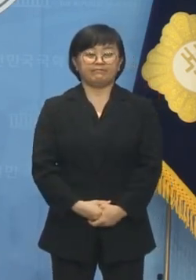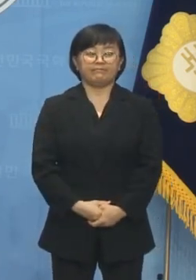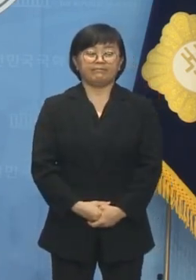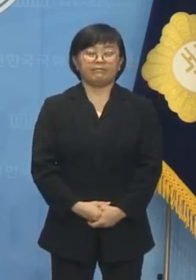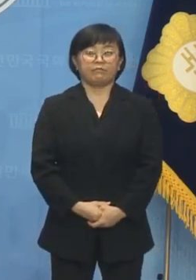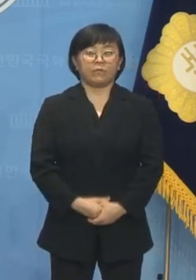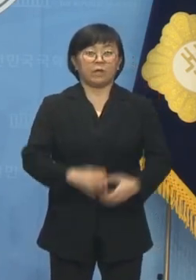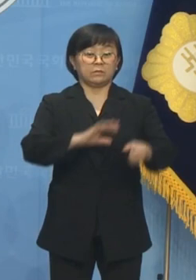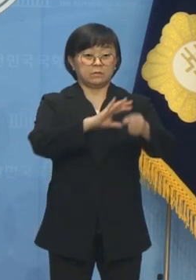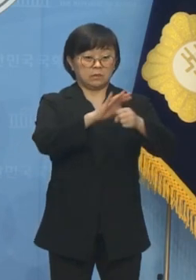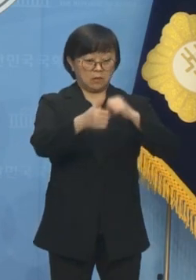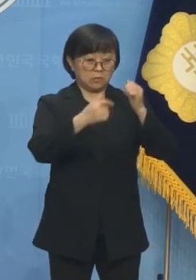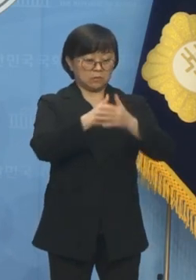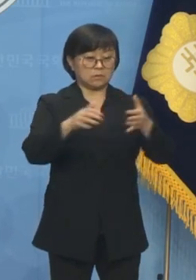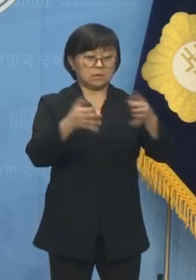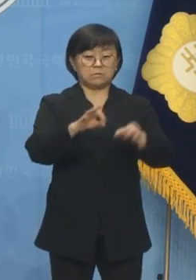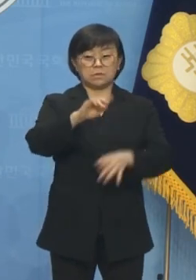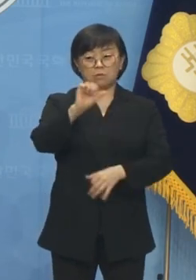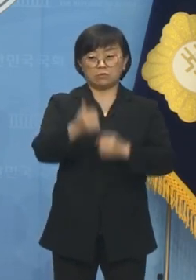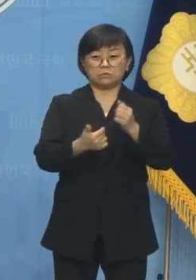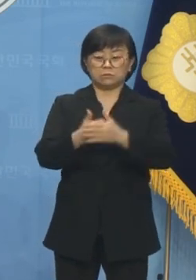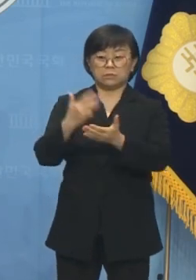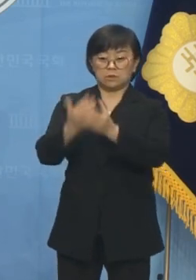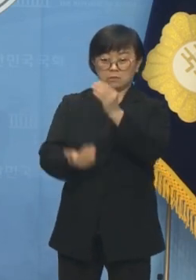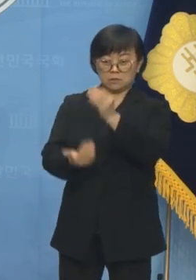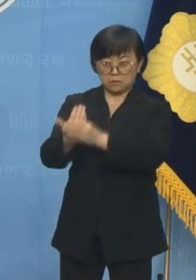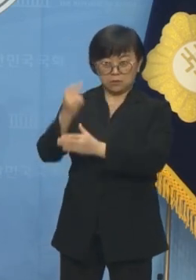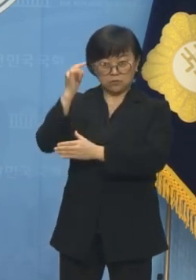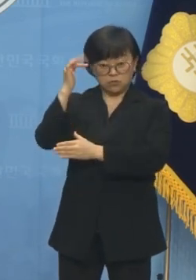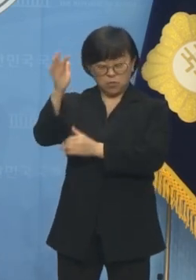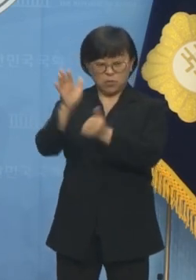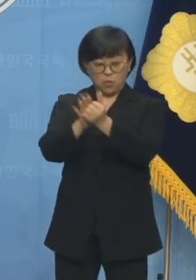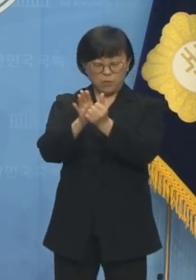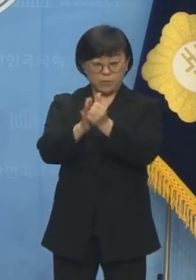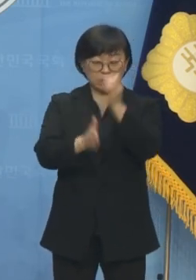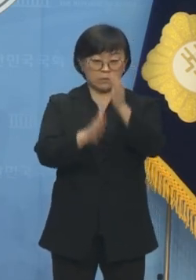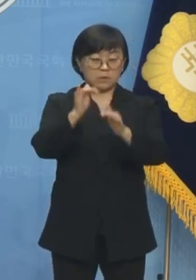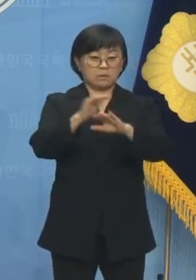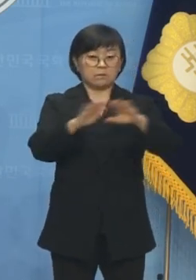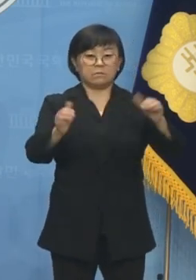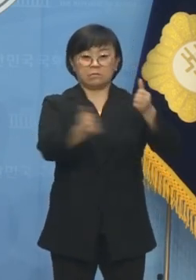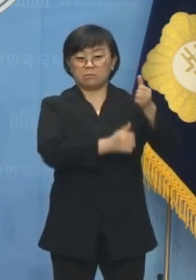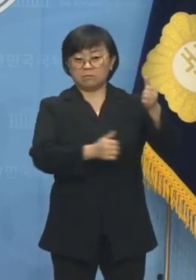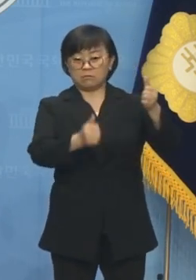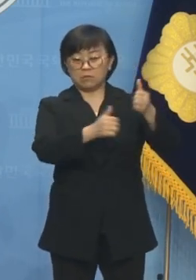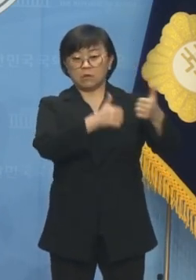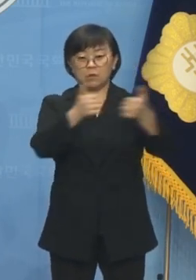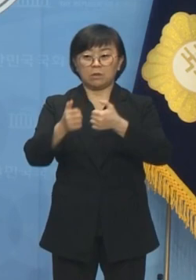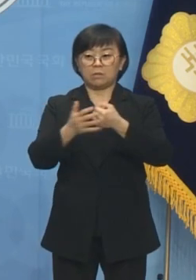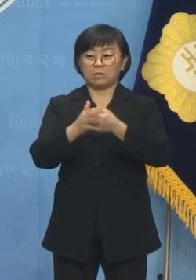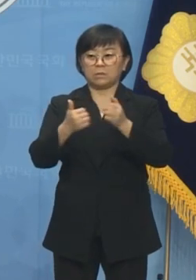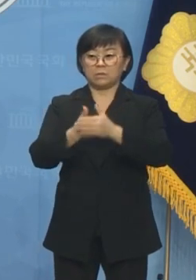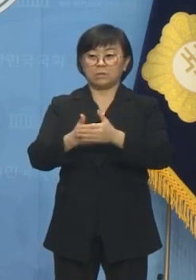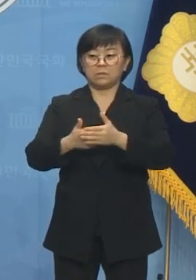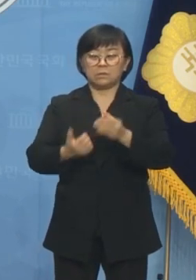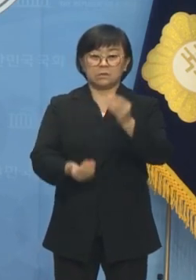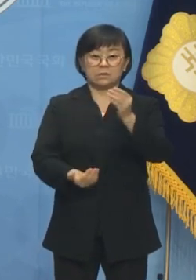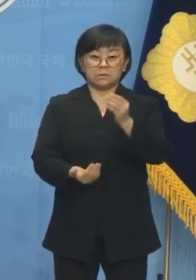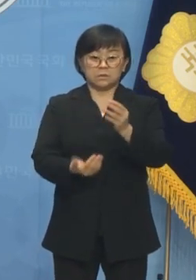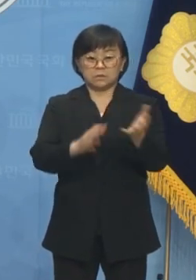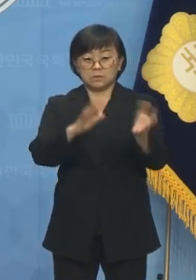대구서구 김상훈 후보는 이태원 참사 추를 돕는 시민 대책회의에 대해 참을 한다는